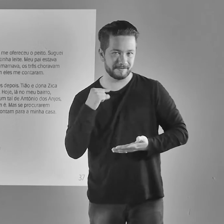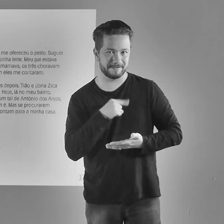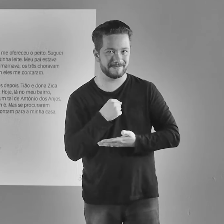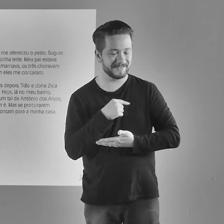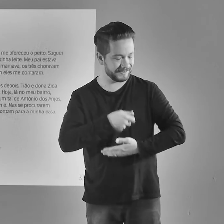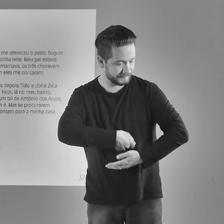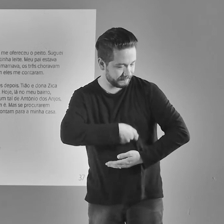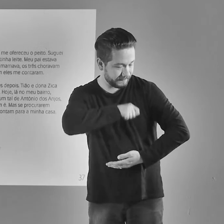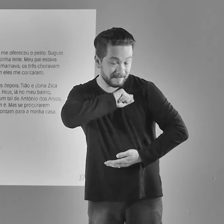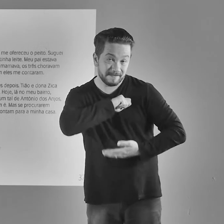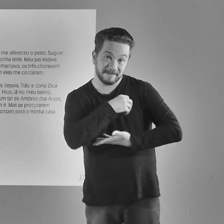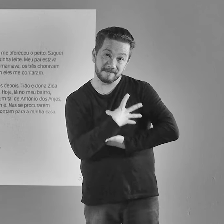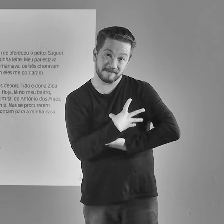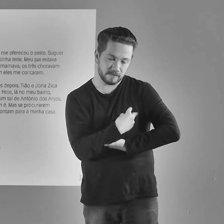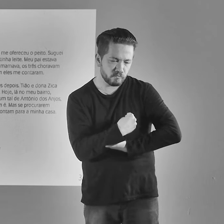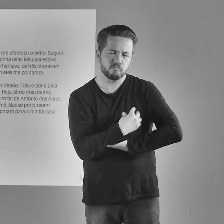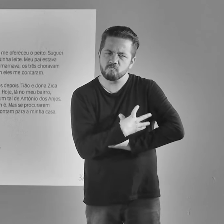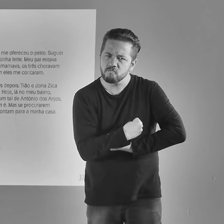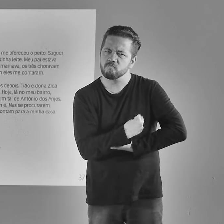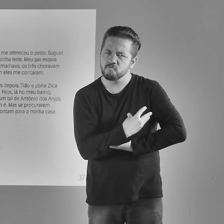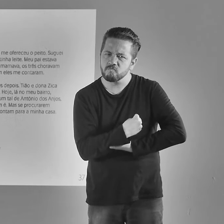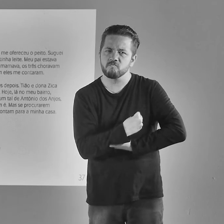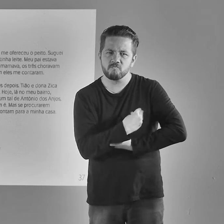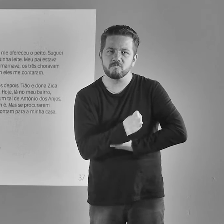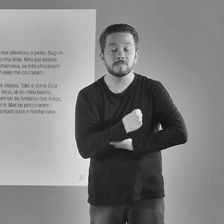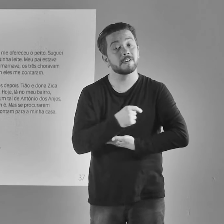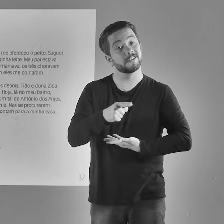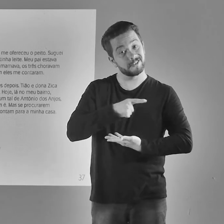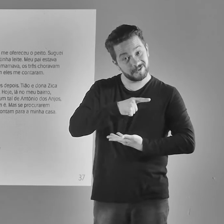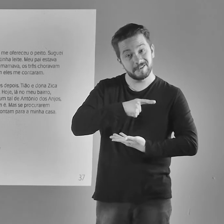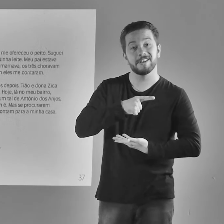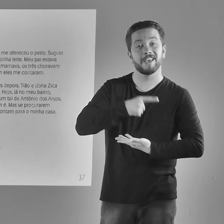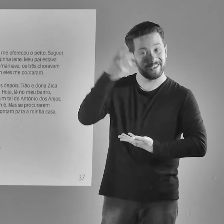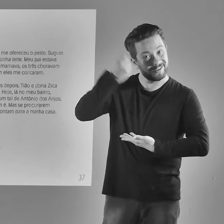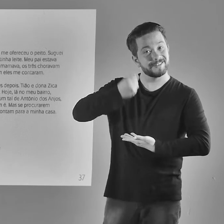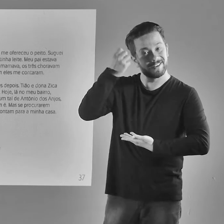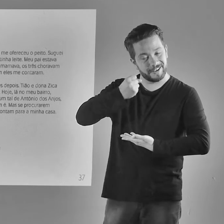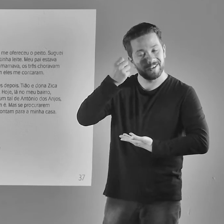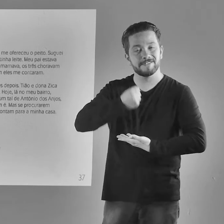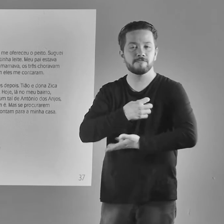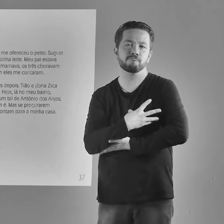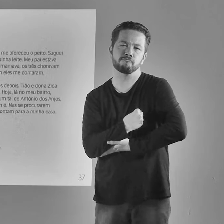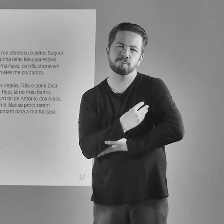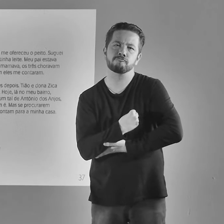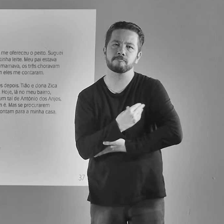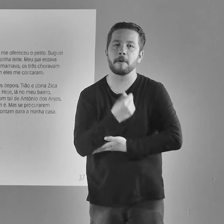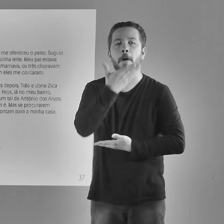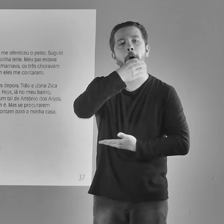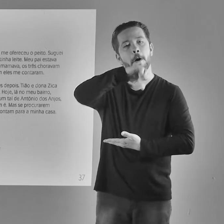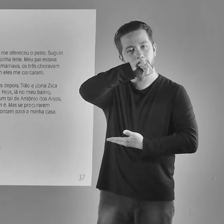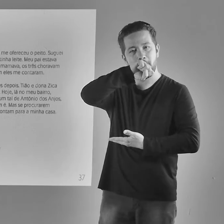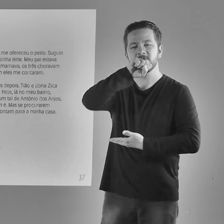me ofereceu o peito. Suguei com força e ainda tinha leite. Meu pai tinha razão.